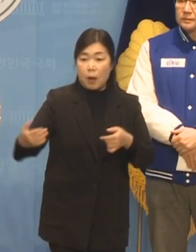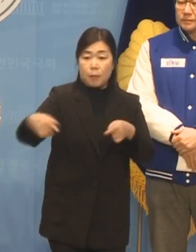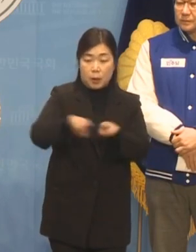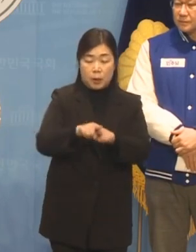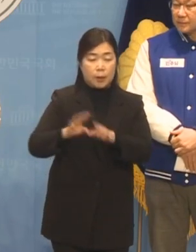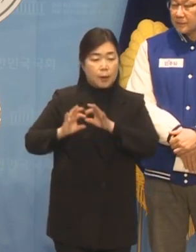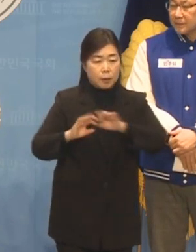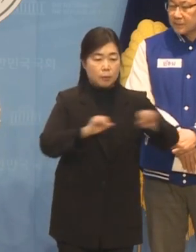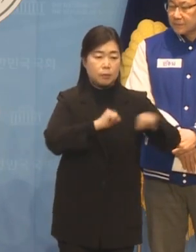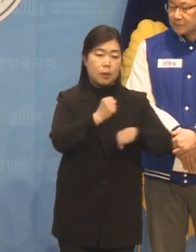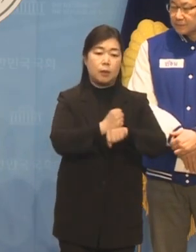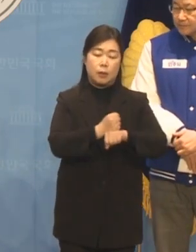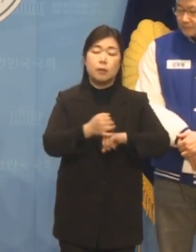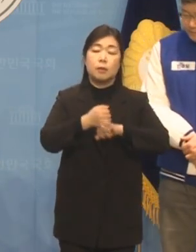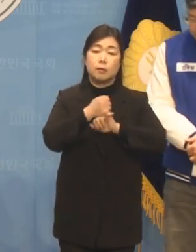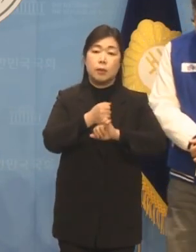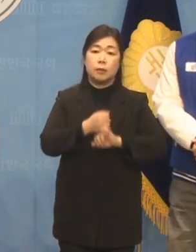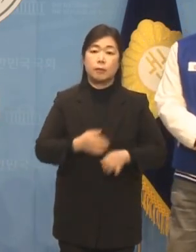펼쳐 나가겠습니다.